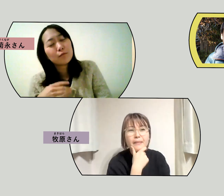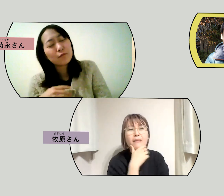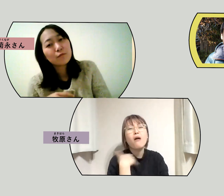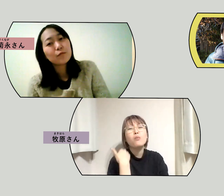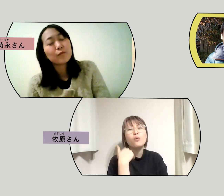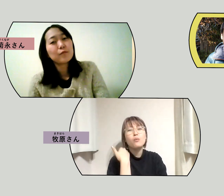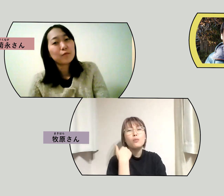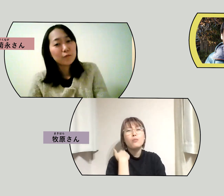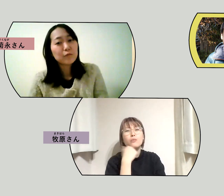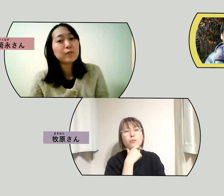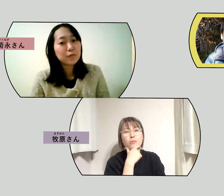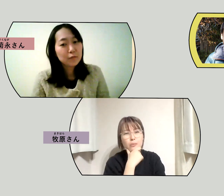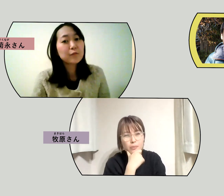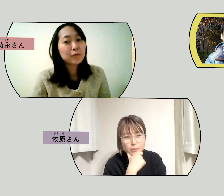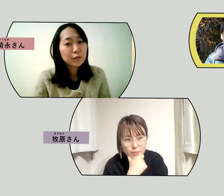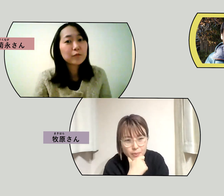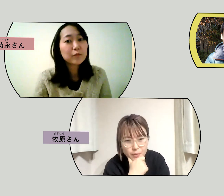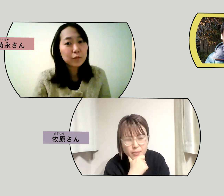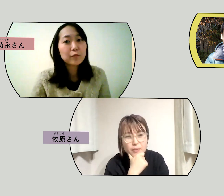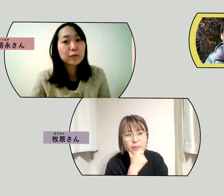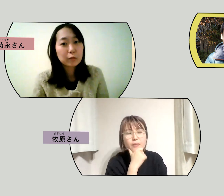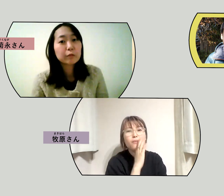はそうかもそうか